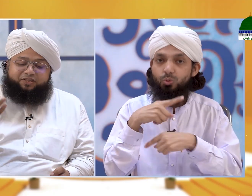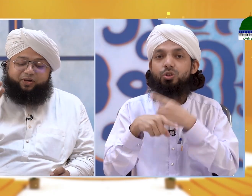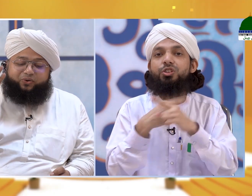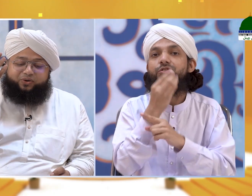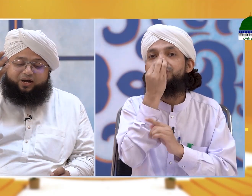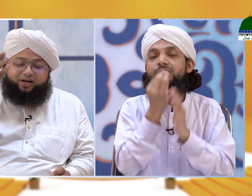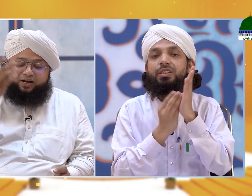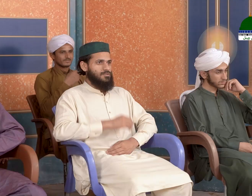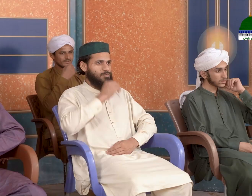میں ہوگا۔